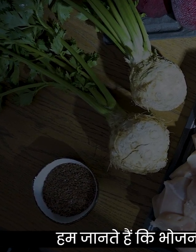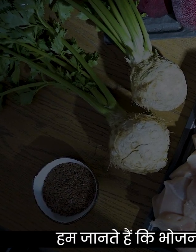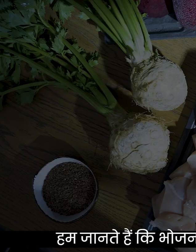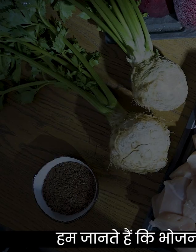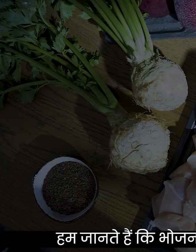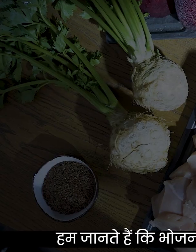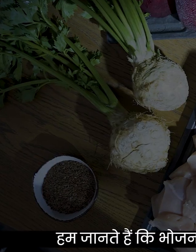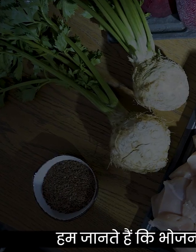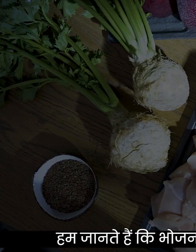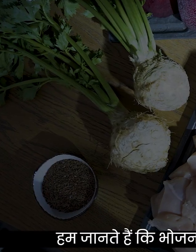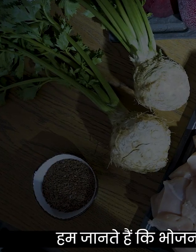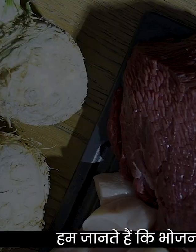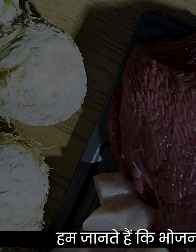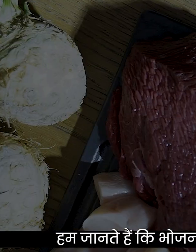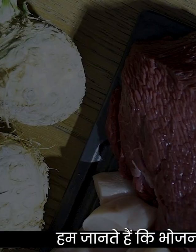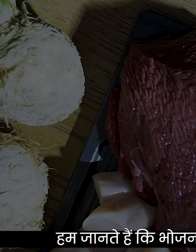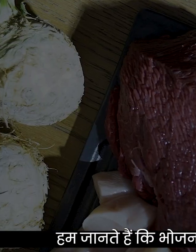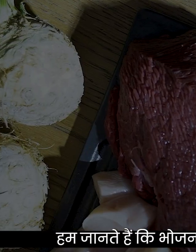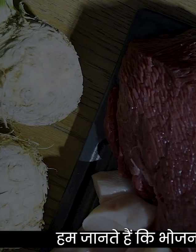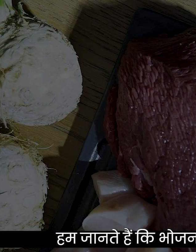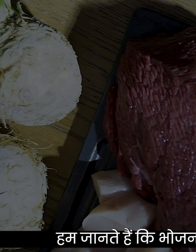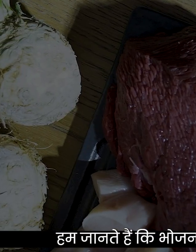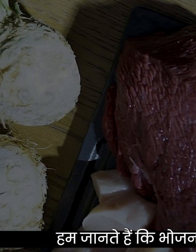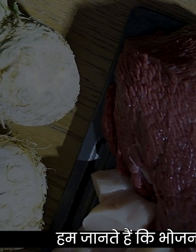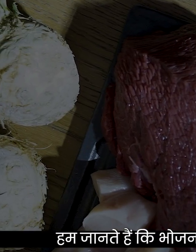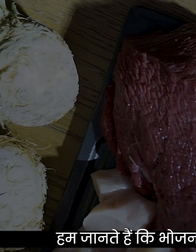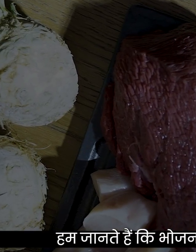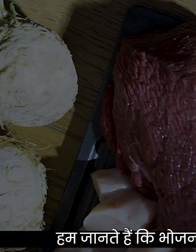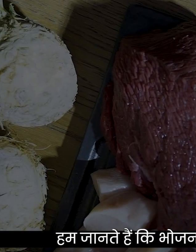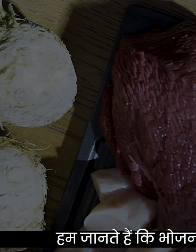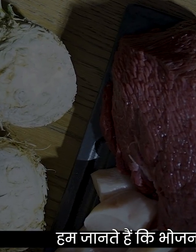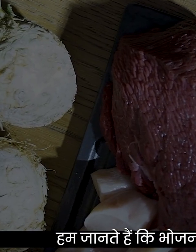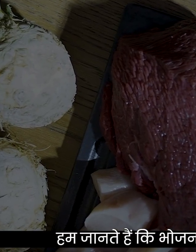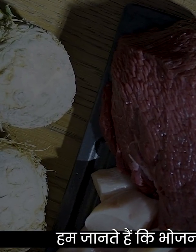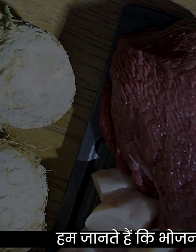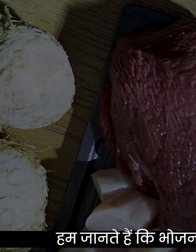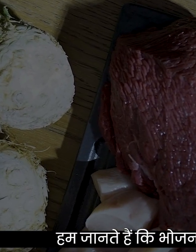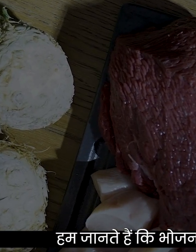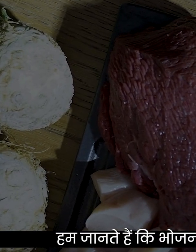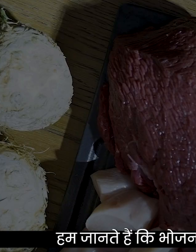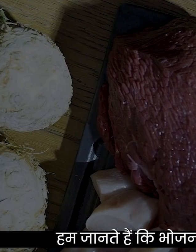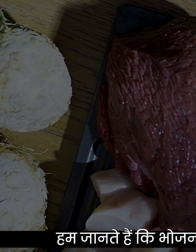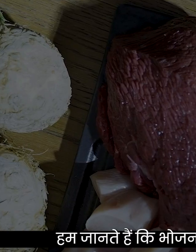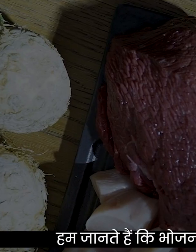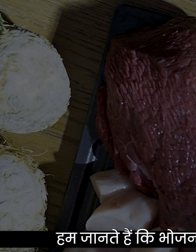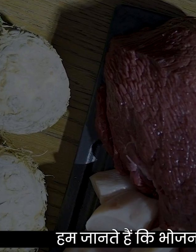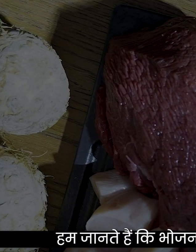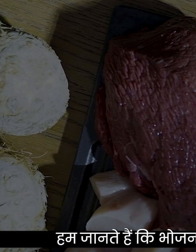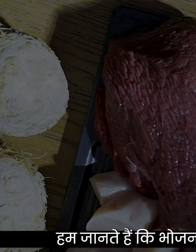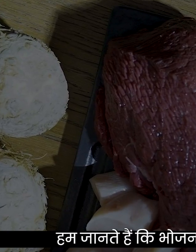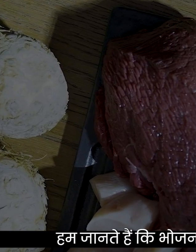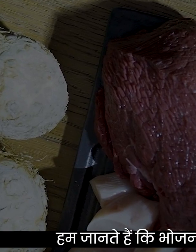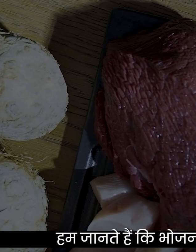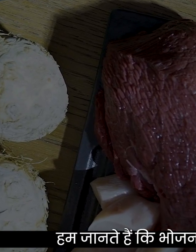हम जानते हैं कि भोजन शरीर को आवश्यक सामग्री और ऊर्जा प्रदान करती है।